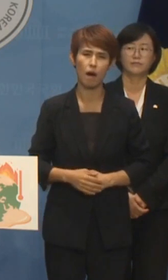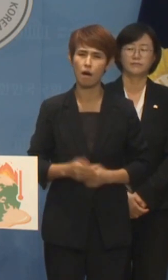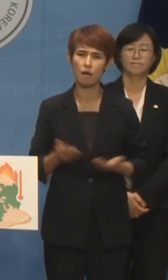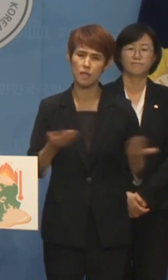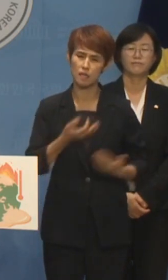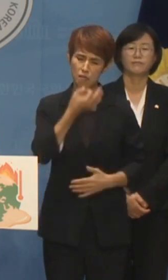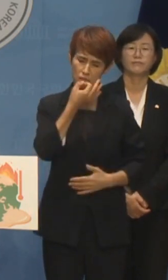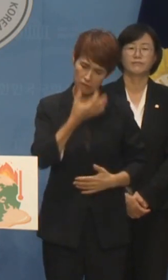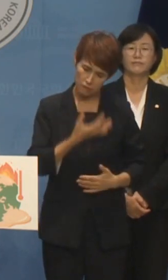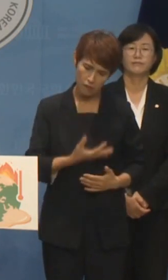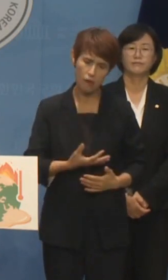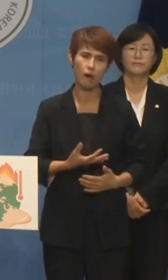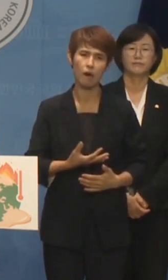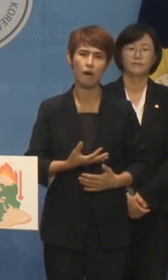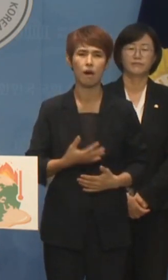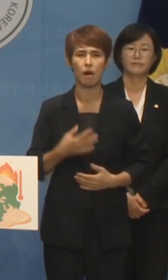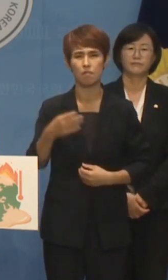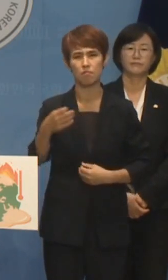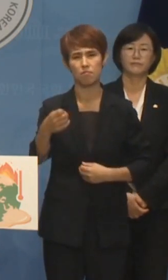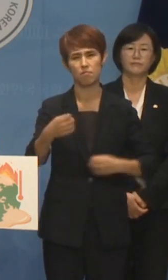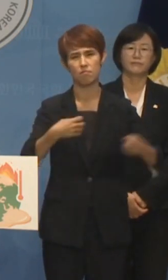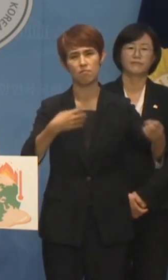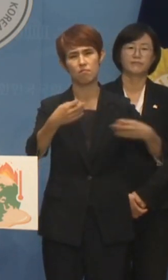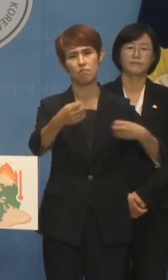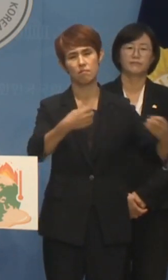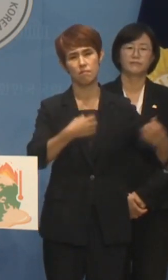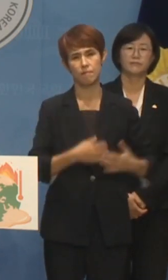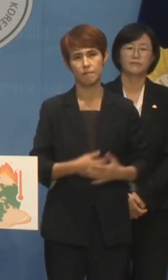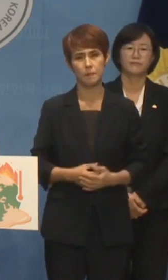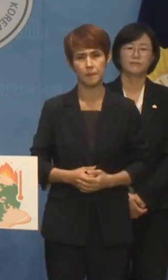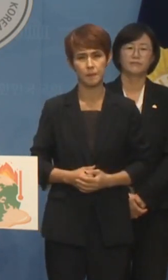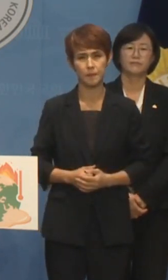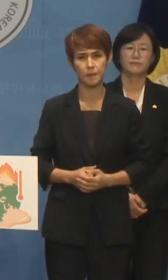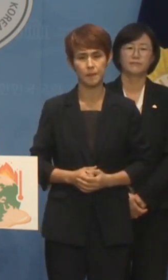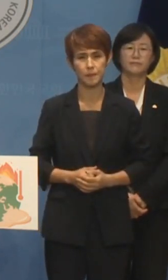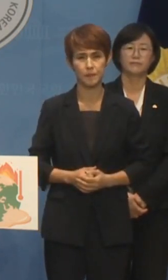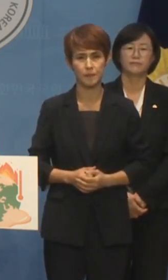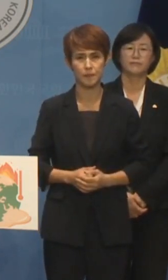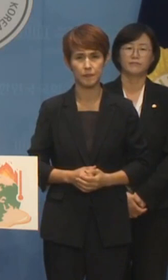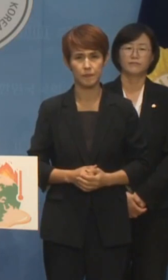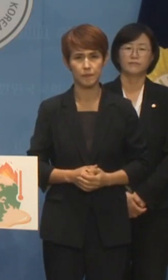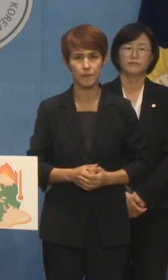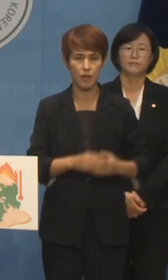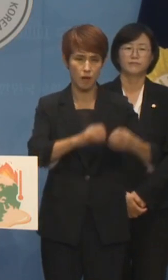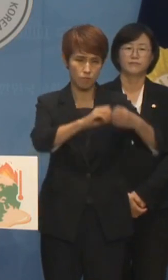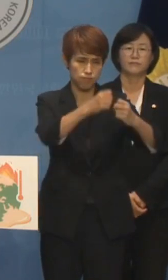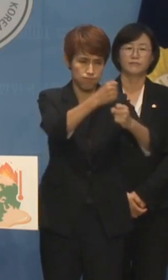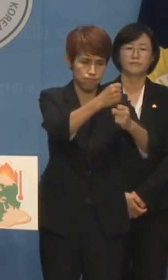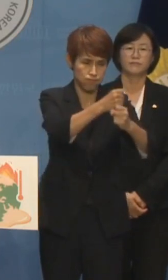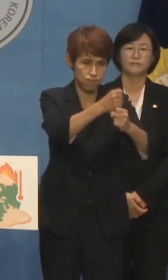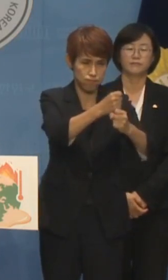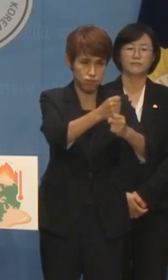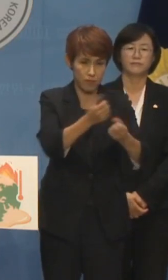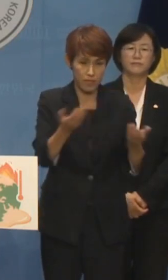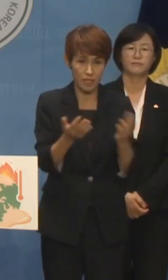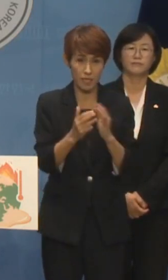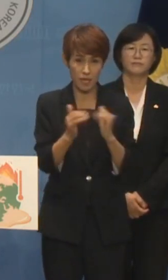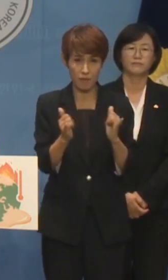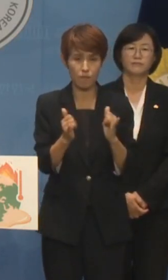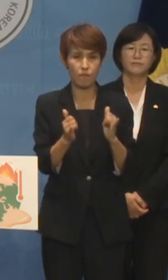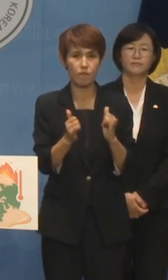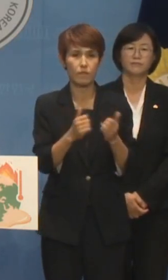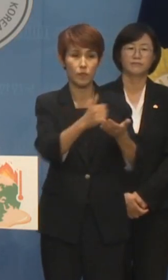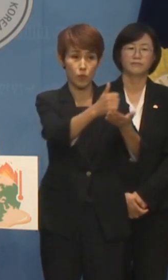힘들다는 목소리가 높아지고 있습니다. 특히 설치 수리 노동자의 경우